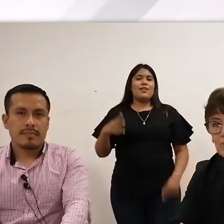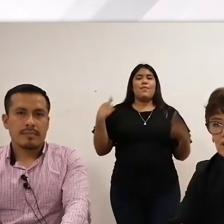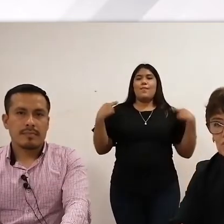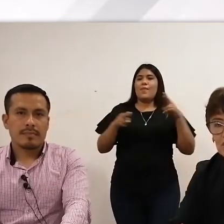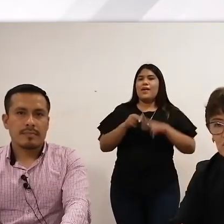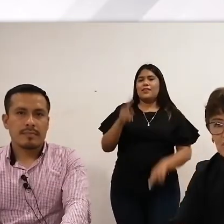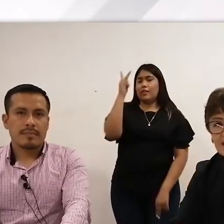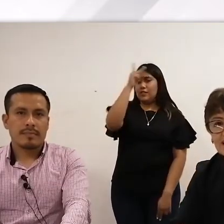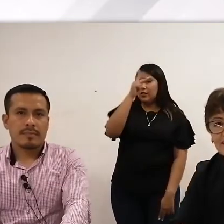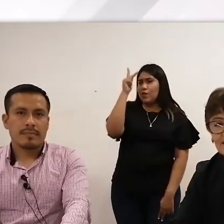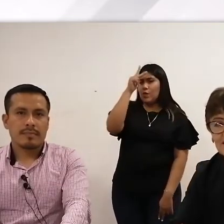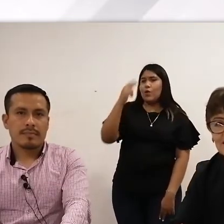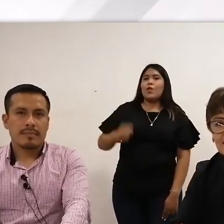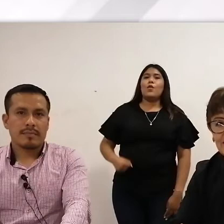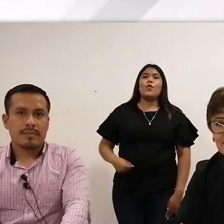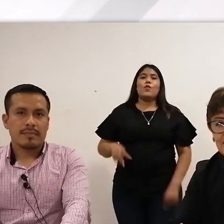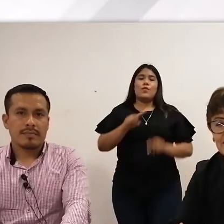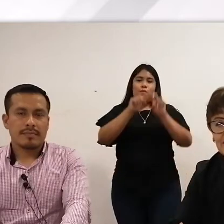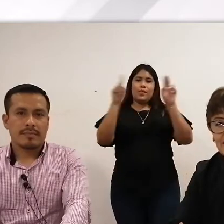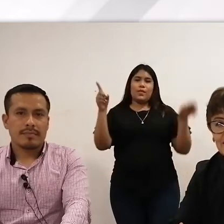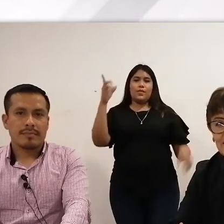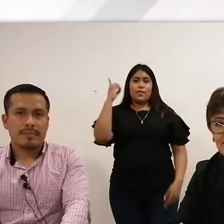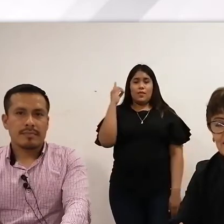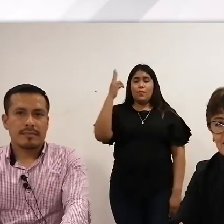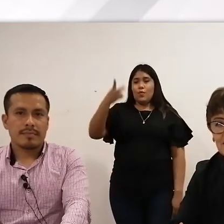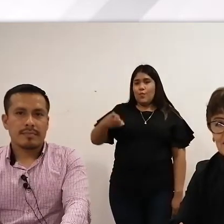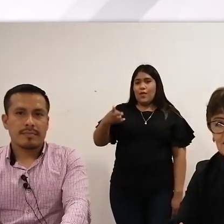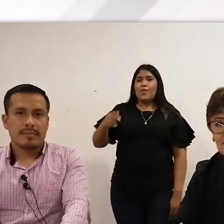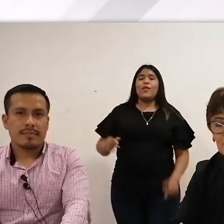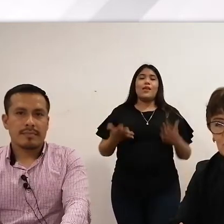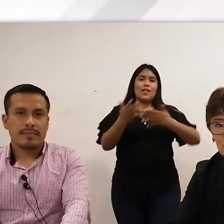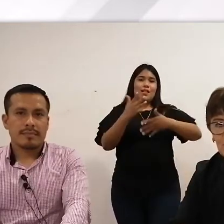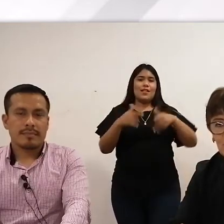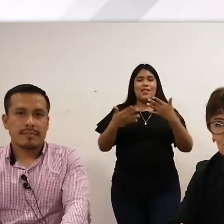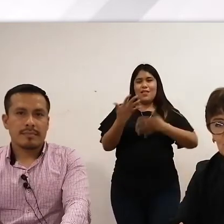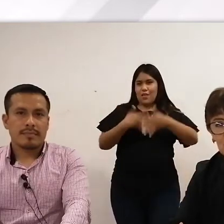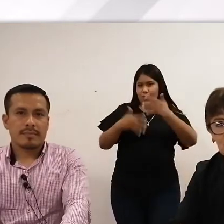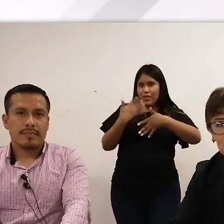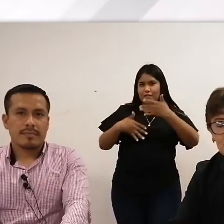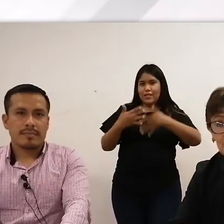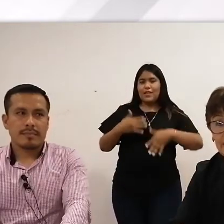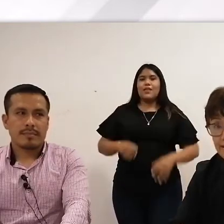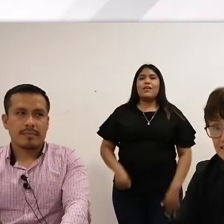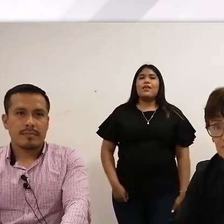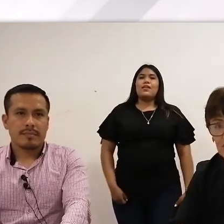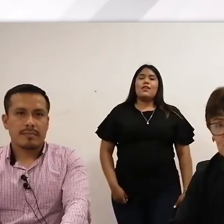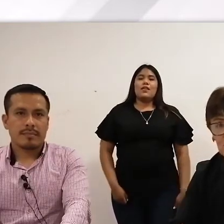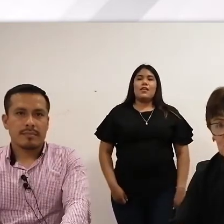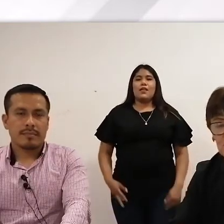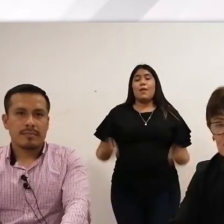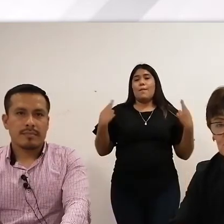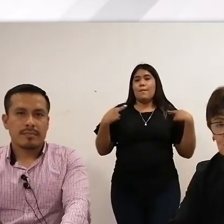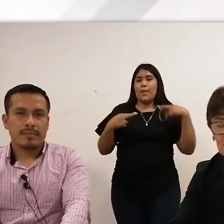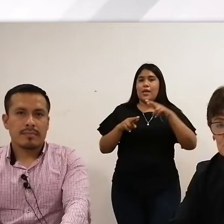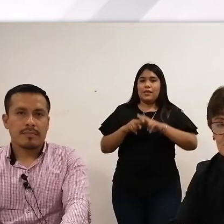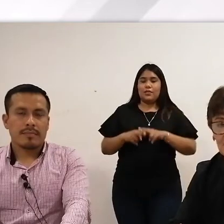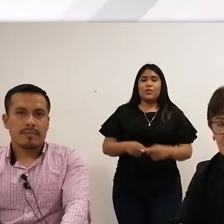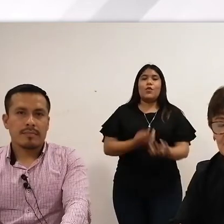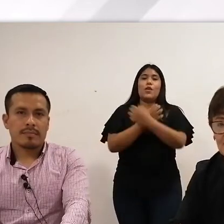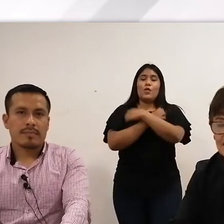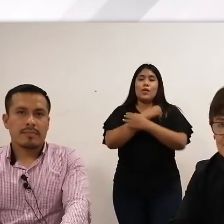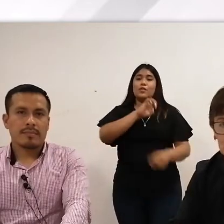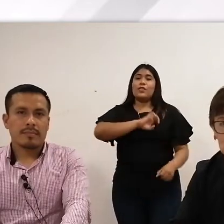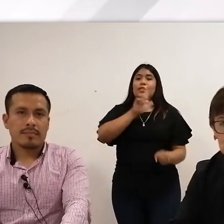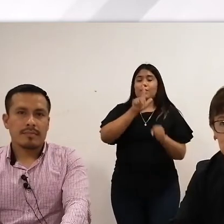tiene diplomado en lengua de señas, tiene diplomado en educación especial, es maestro de educación